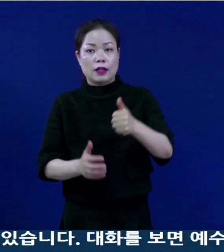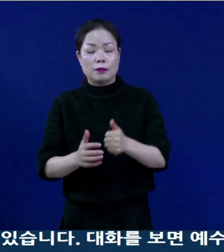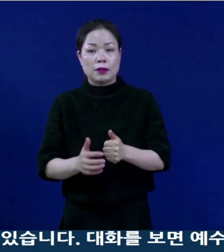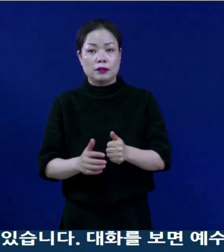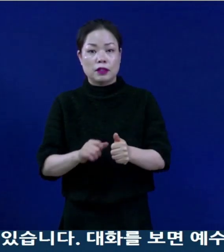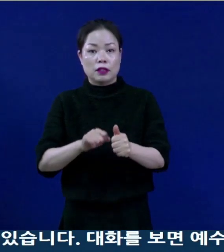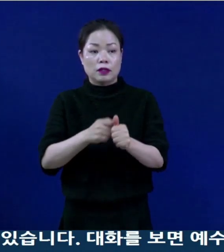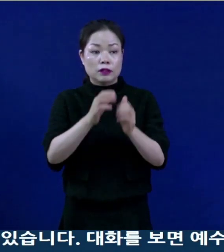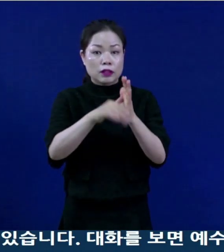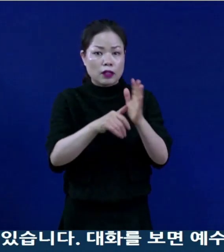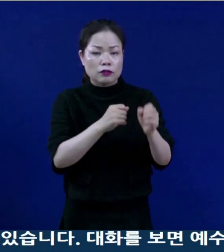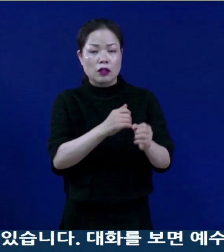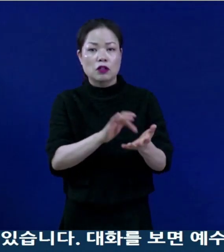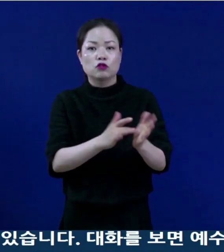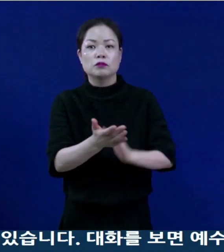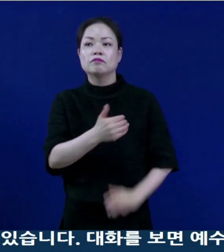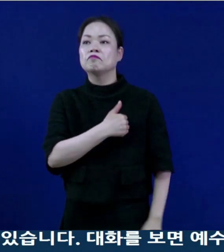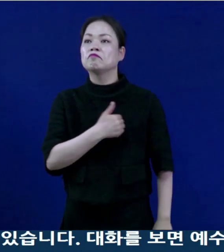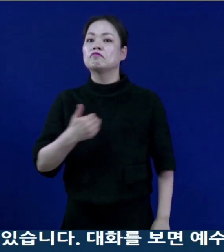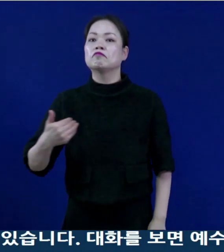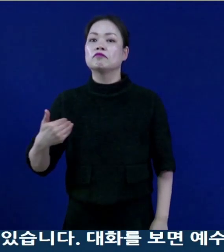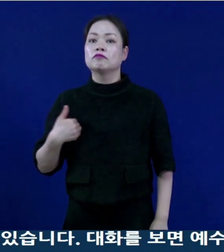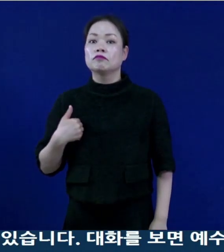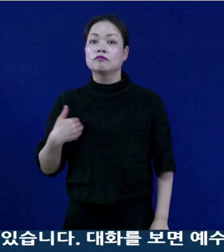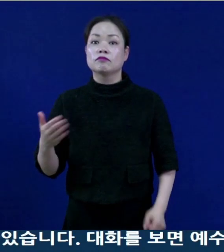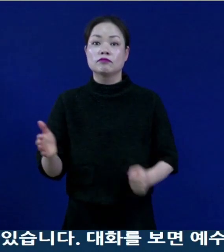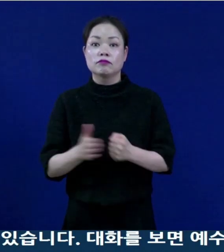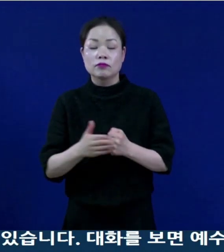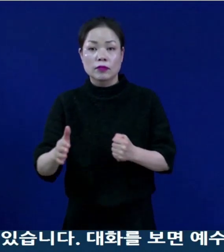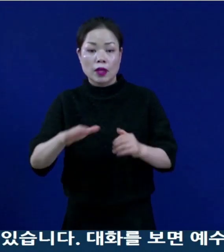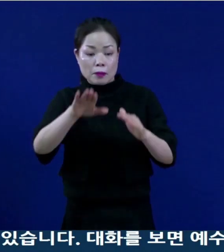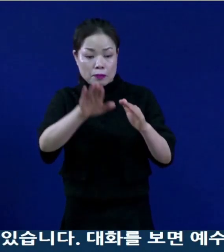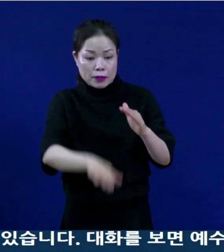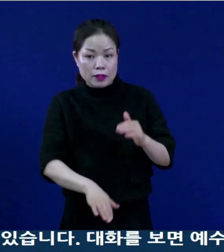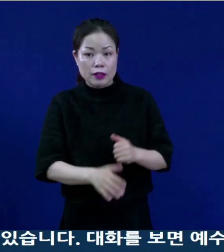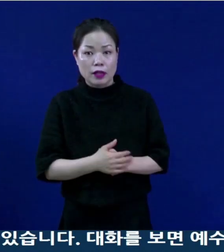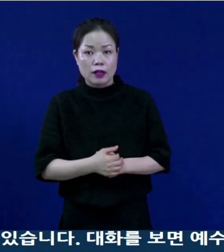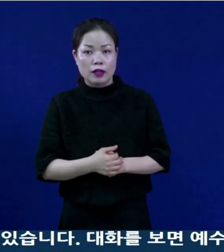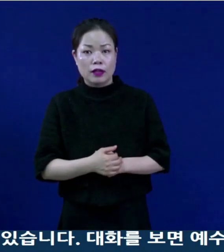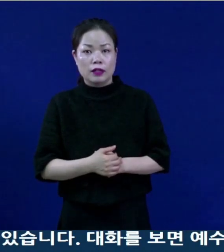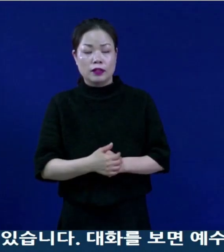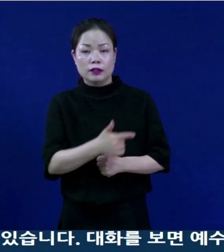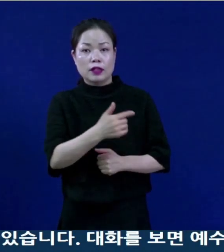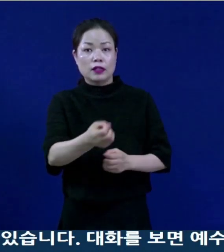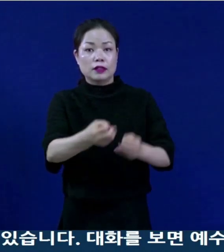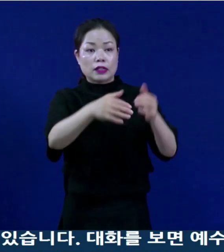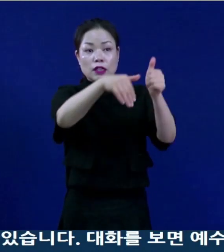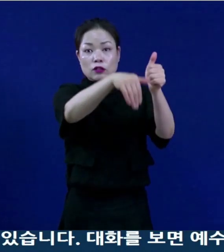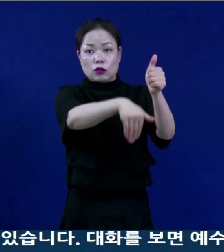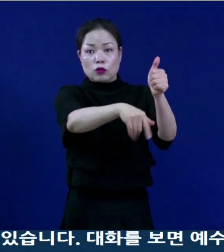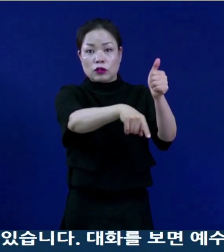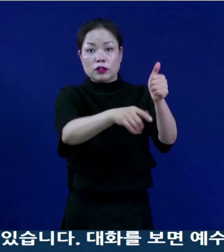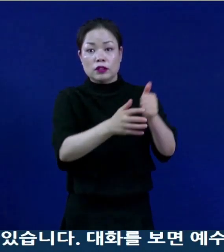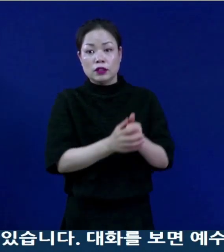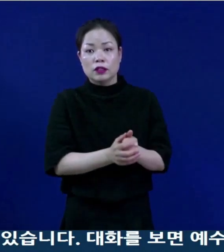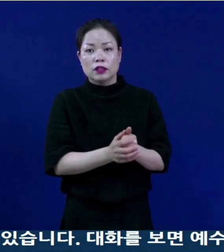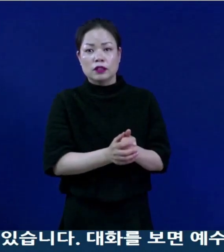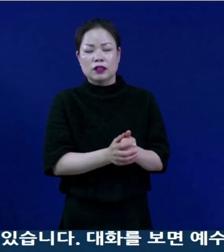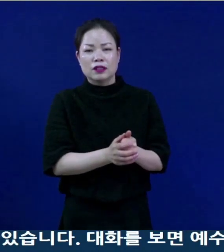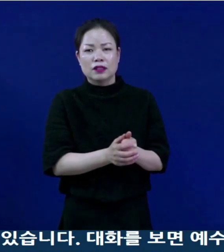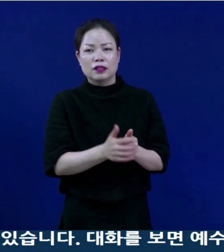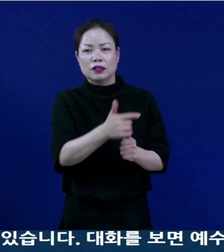때 그때도 예수님이 당당했습니다. 그랬더니 그 밑에 있는 대제사장 밑에 있는 사람이